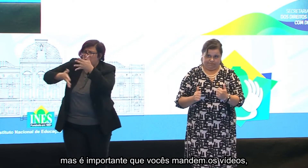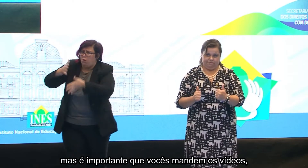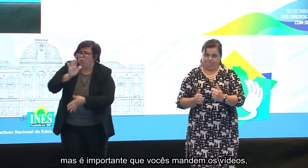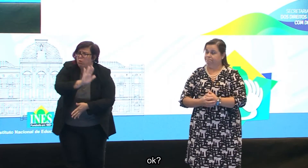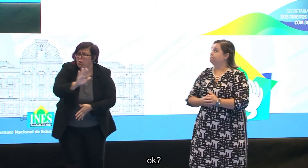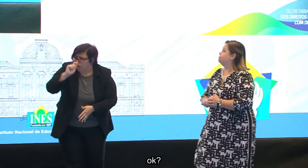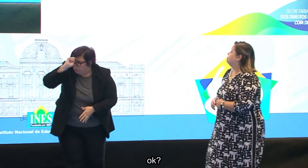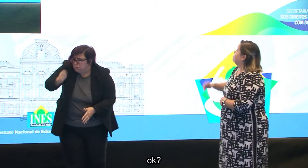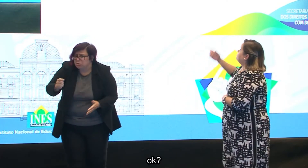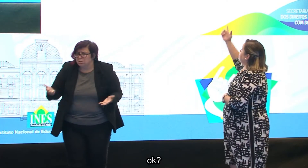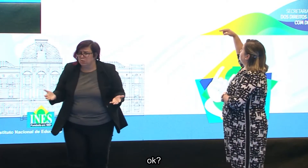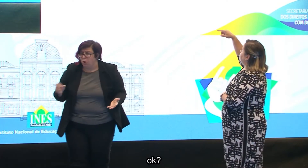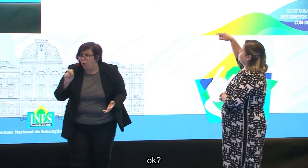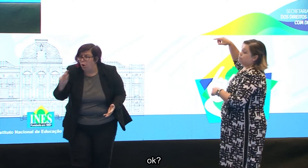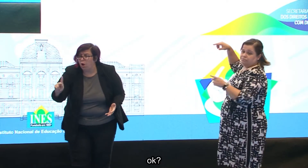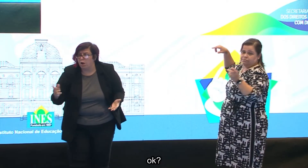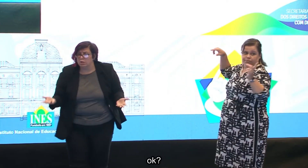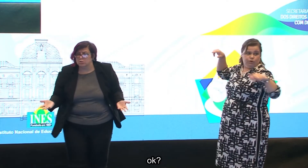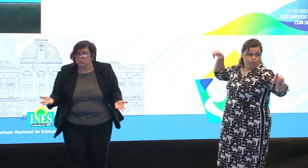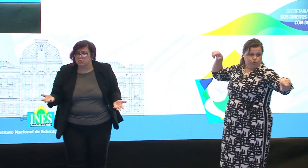vídeos, ok?